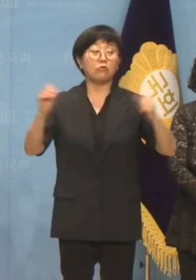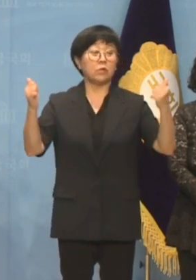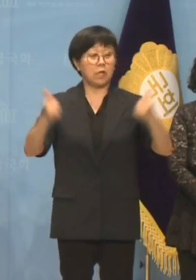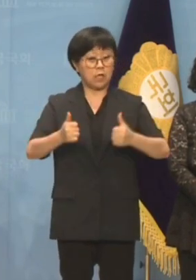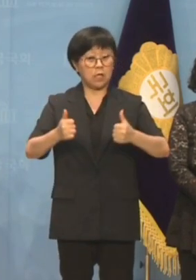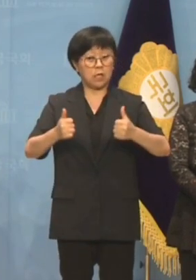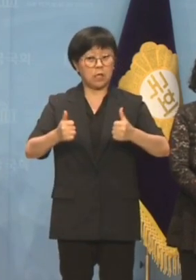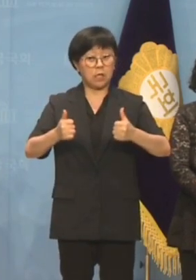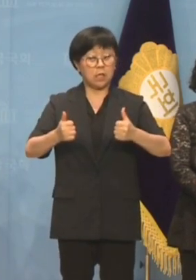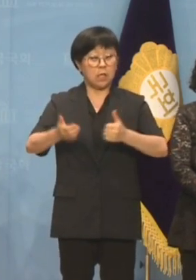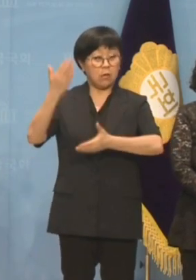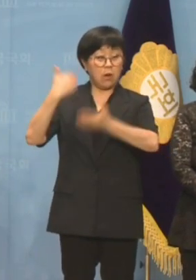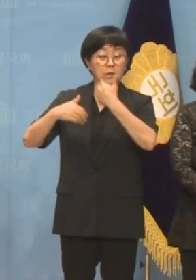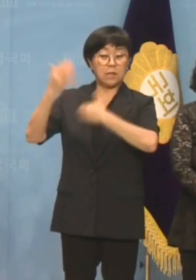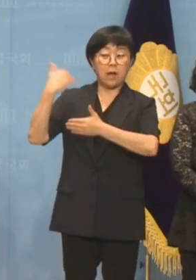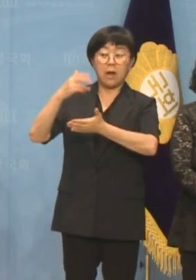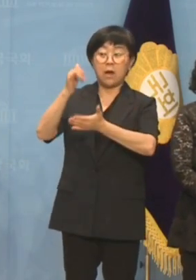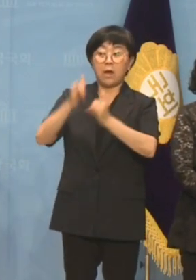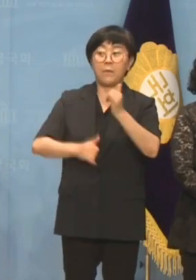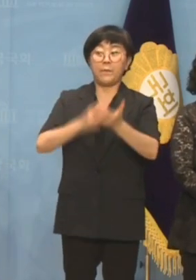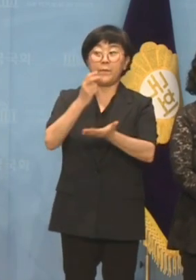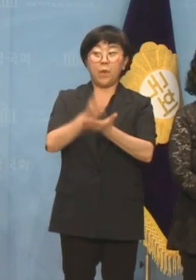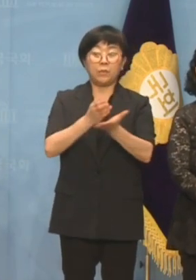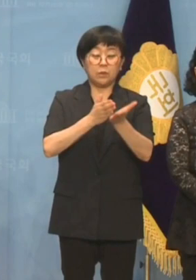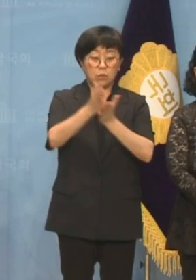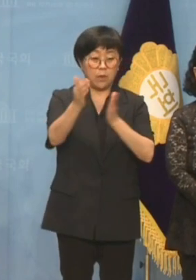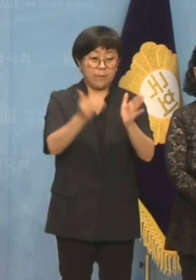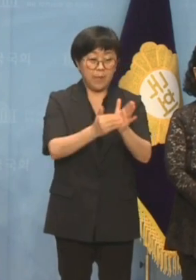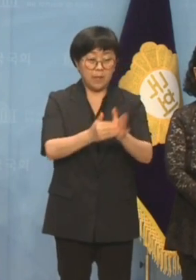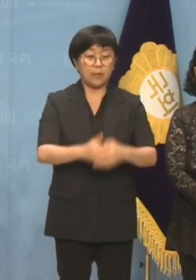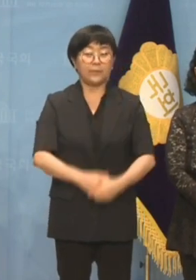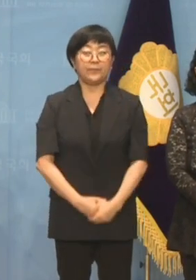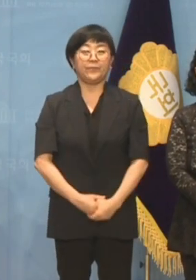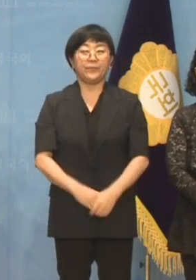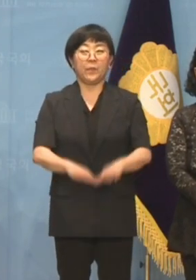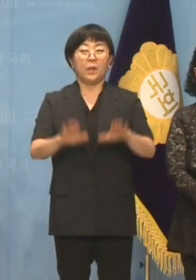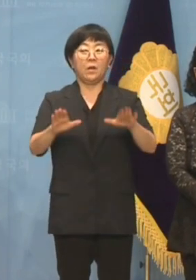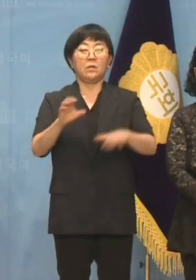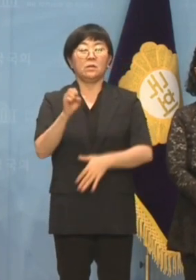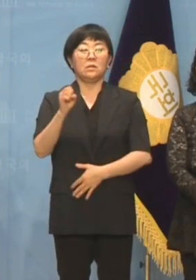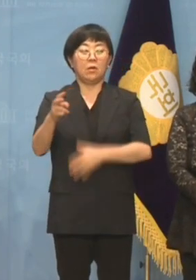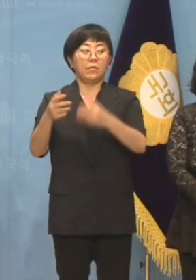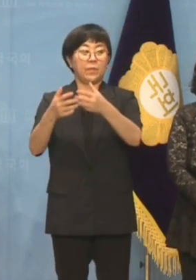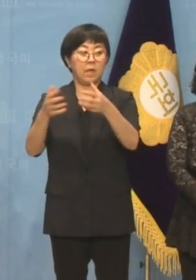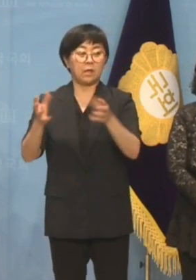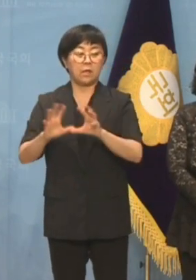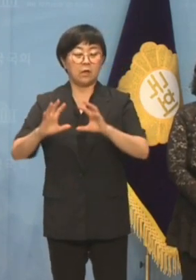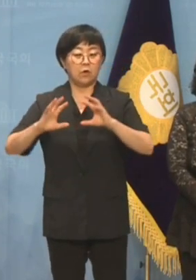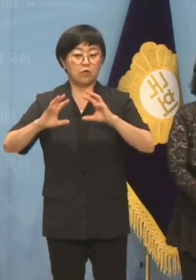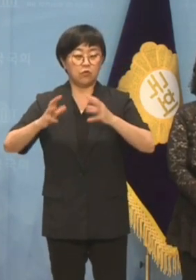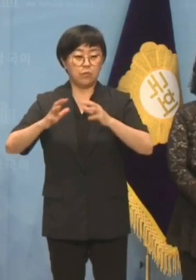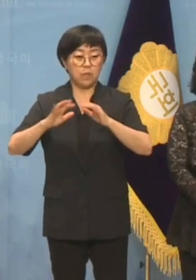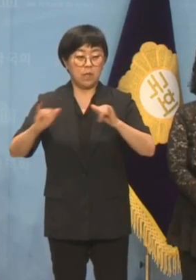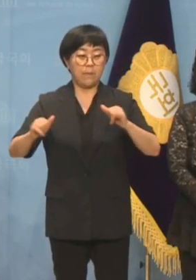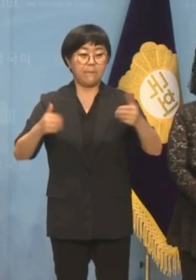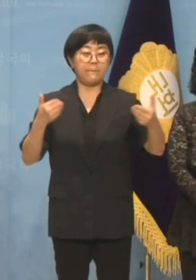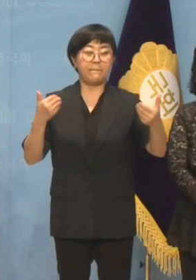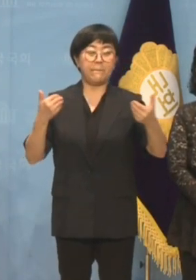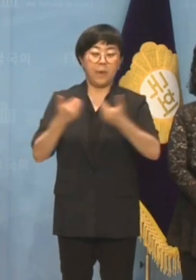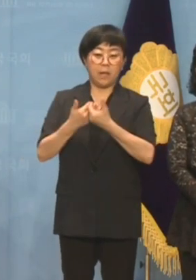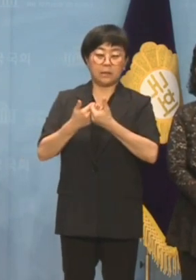국회에서 과거사법이 본회의를 통과했으나 현 여당인 국민의힘의 반대로